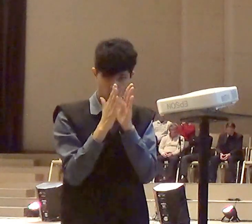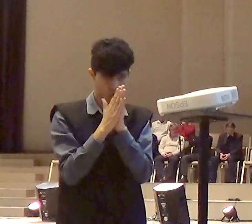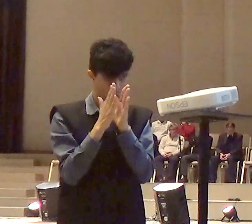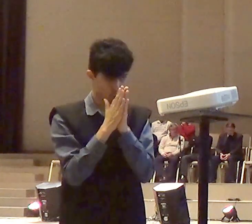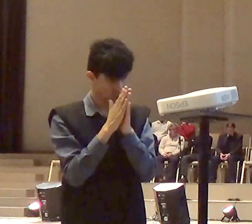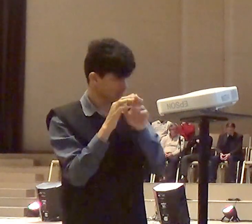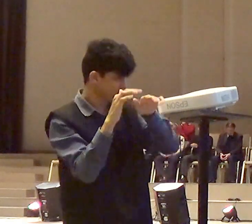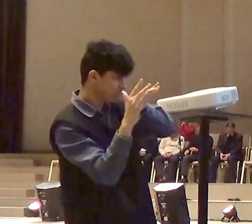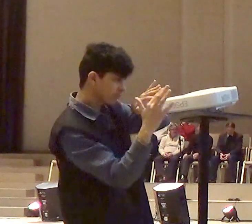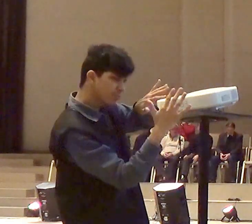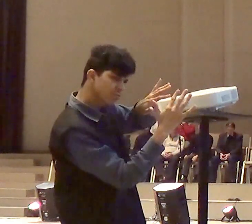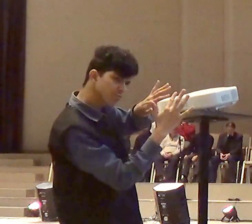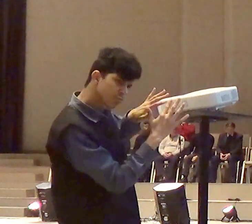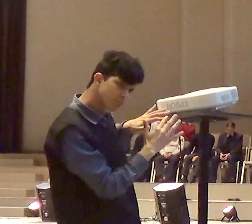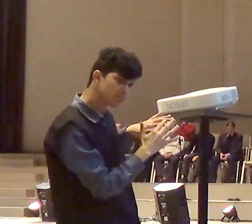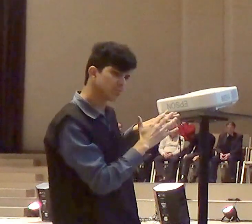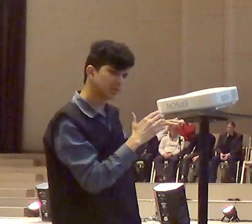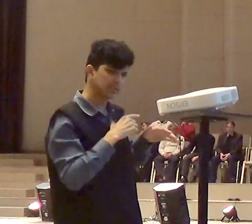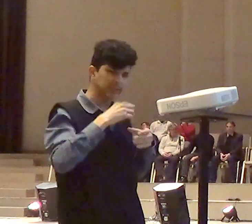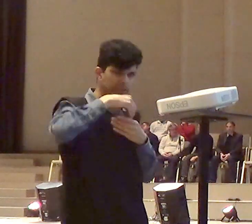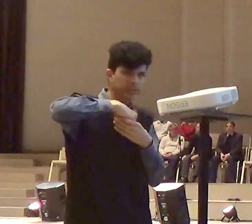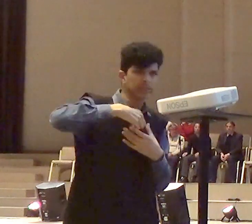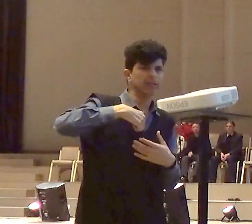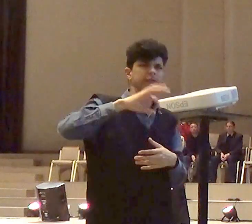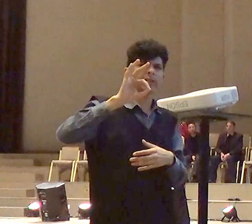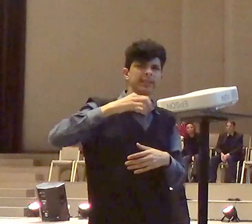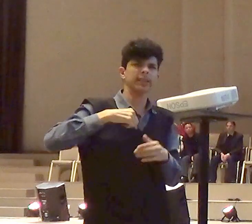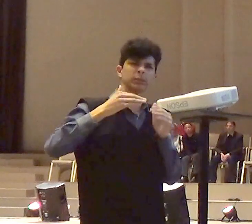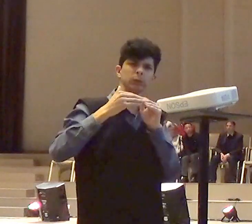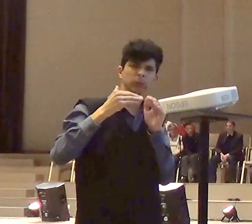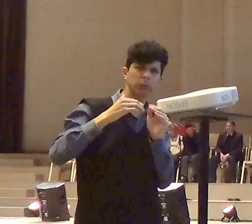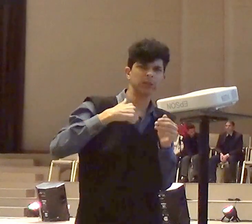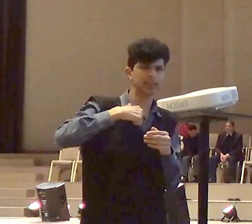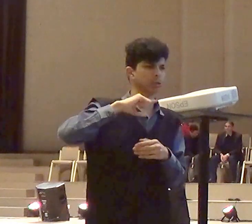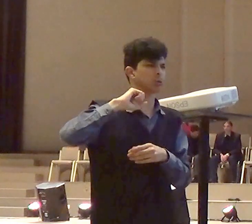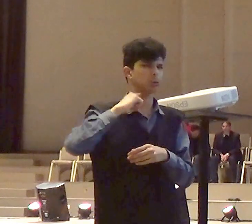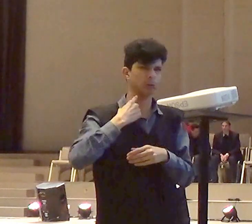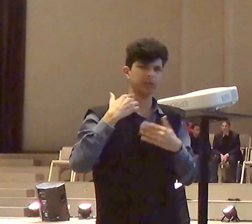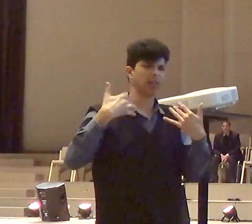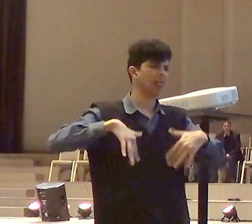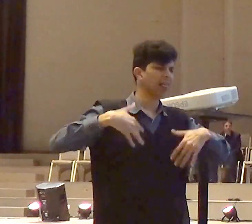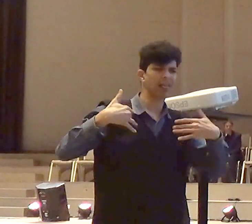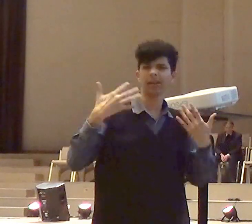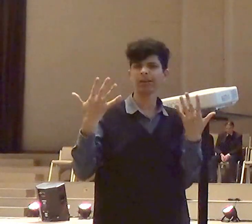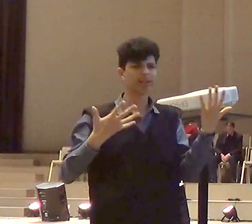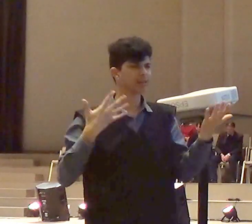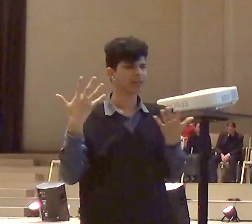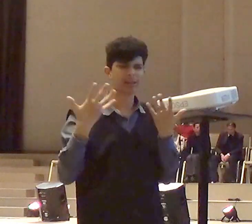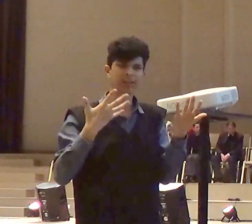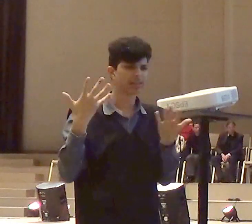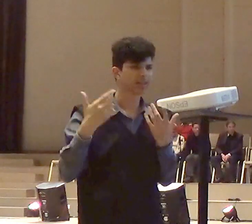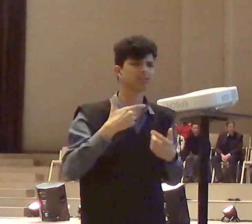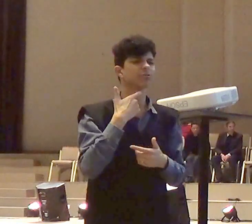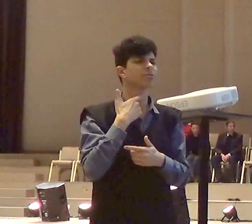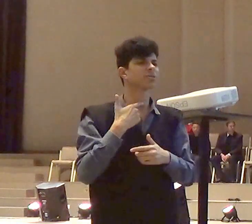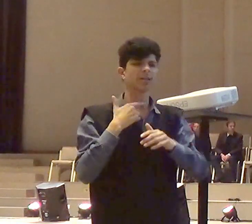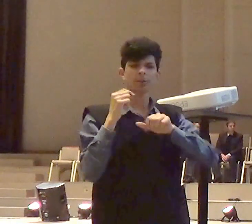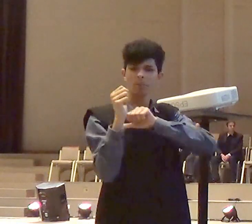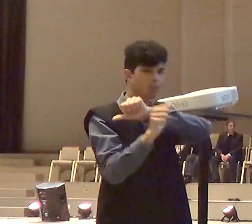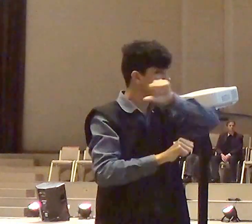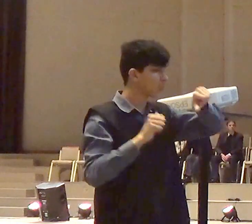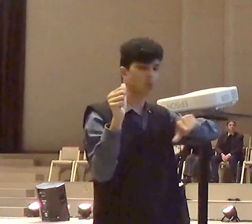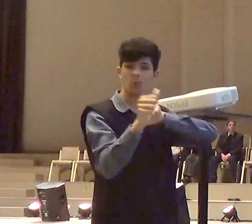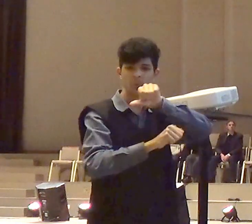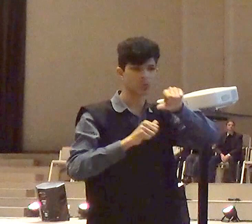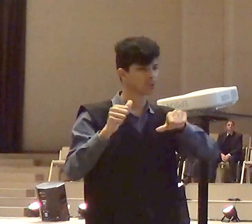já em nome de Jesus você que tá lá atrás começa vir para cá agora Deus hoje quer fazer algo tremendo aqui na tua vida